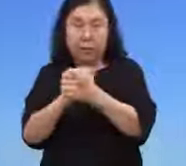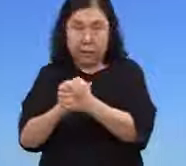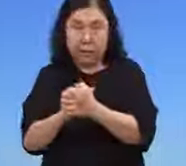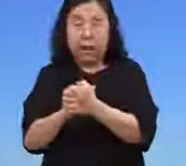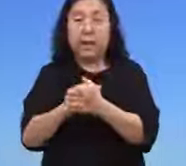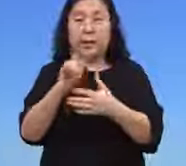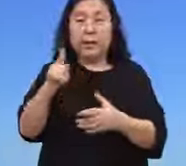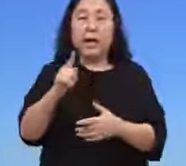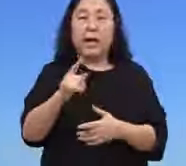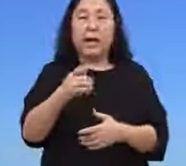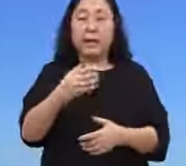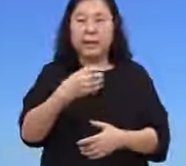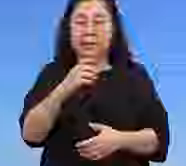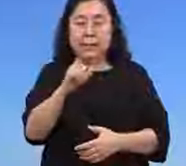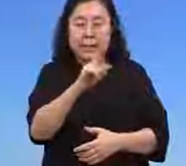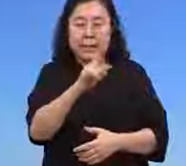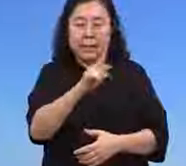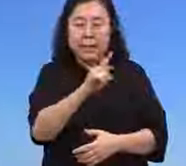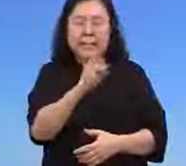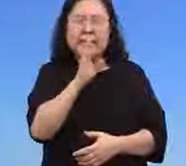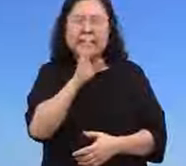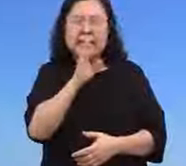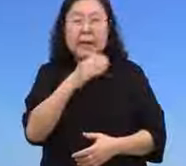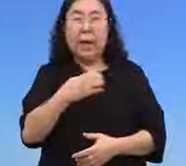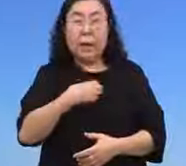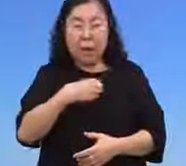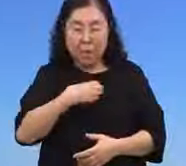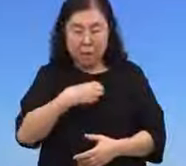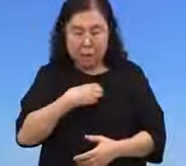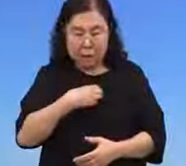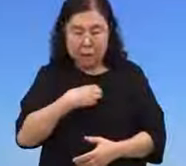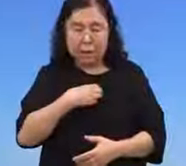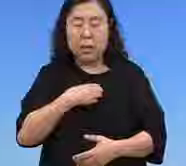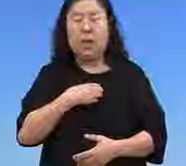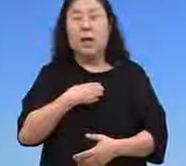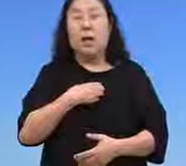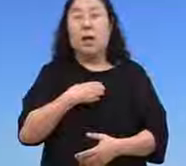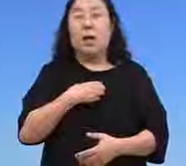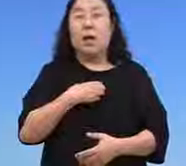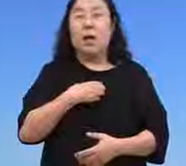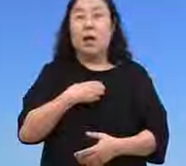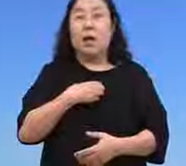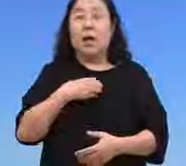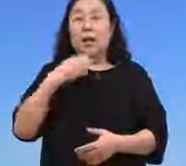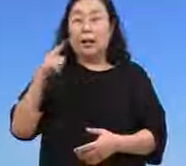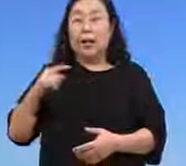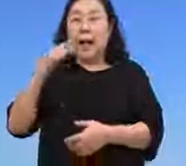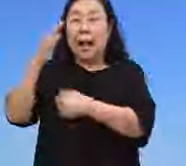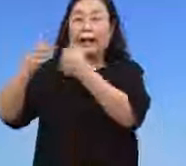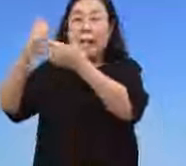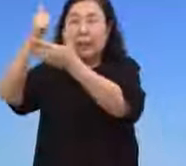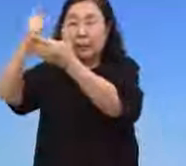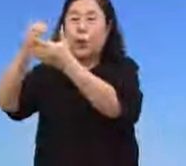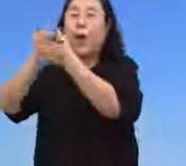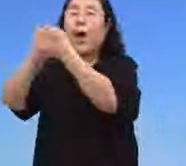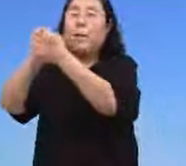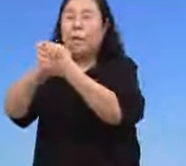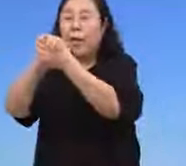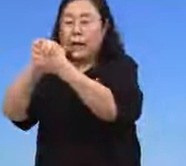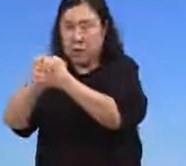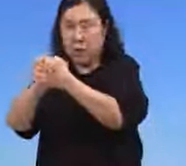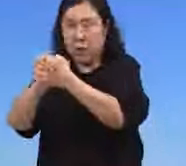있다. 너가 진짜 고려해야 하는 것은 에서가 아니라 나 여호와 하나님이다. 오늘 여러분이 하나님에